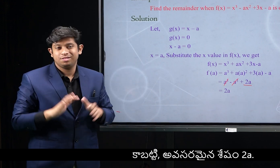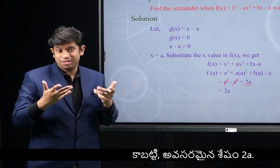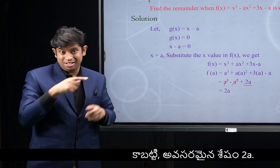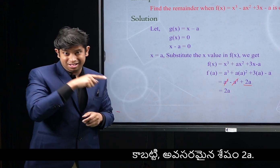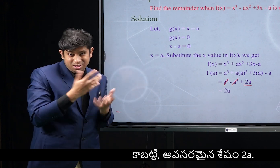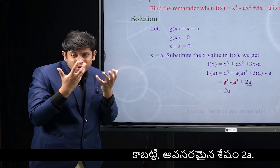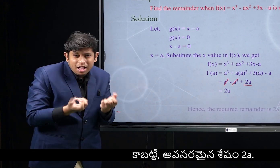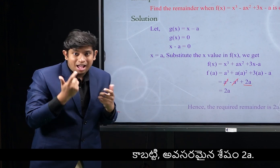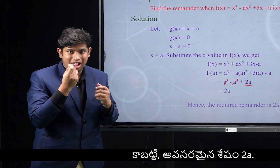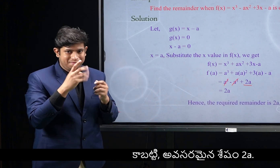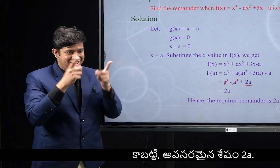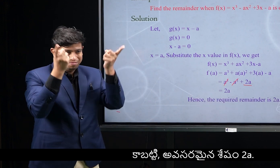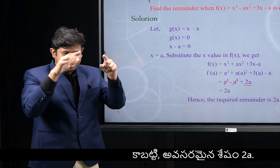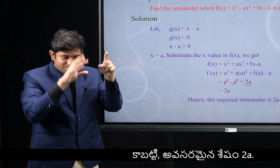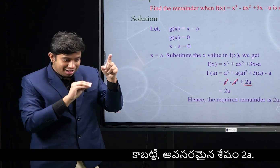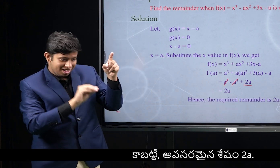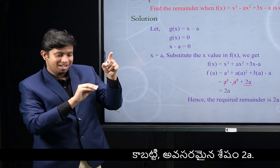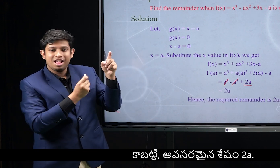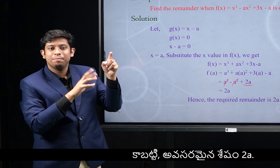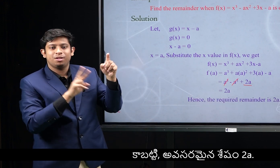కాబట్టి అవసరమైన శేషం 2a.